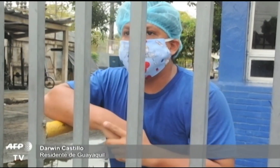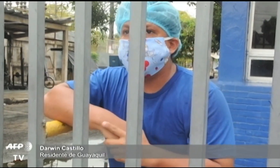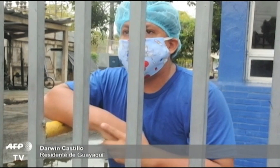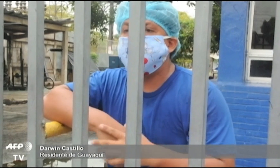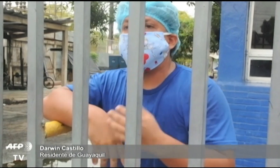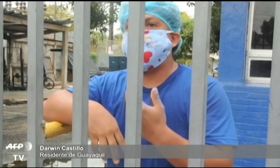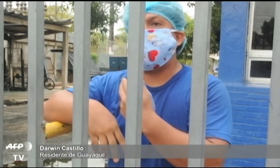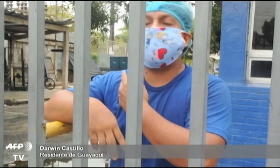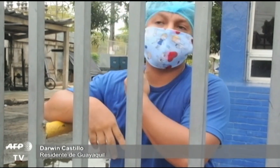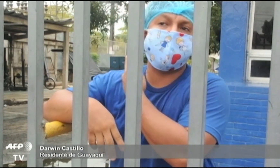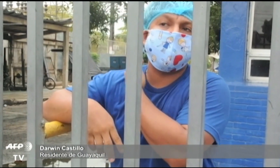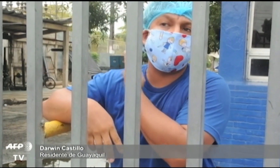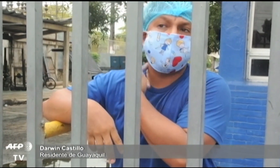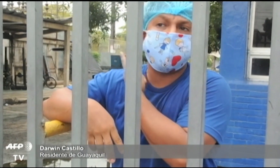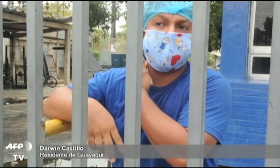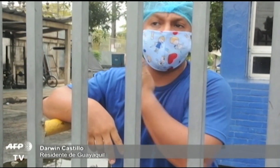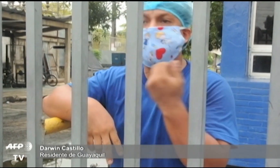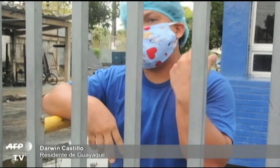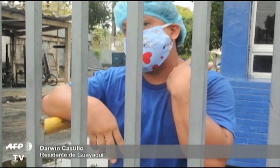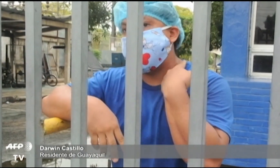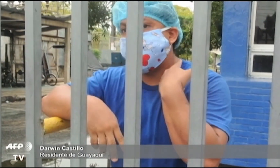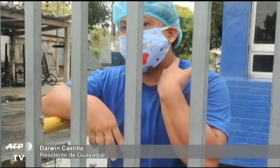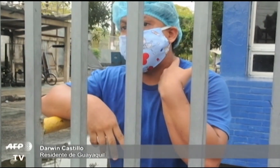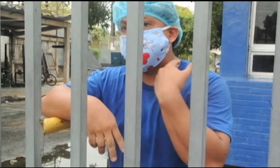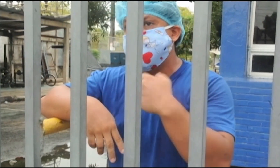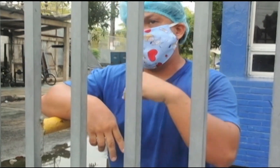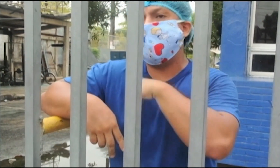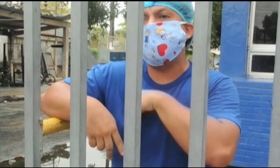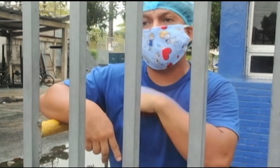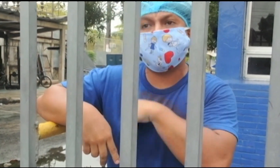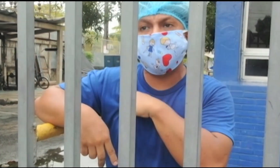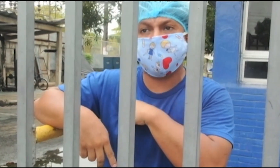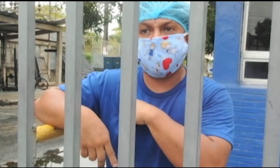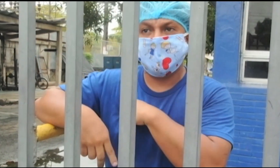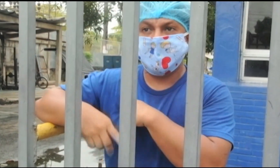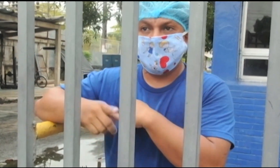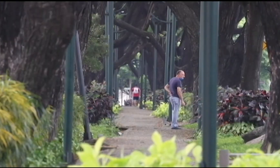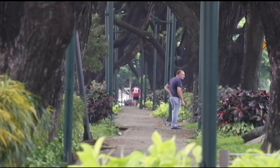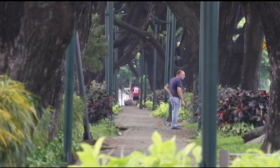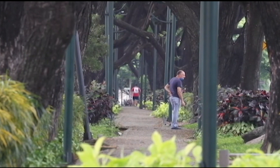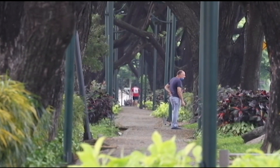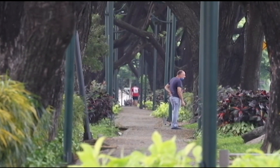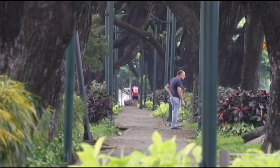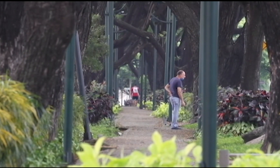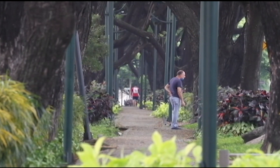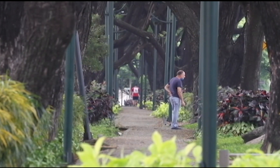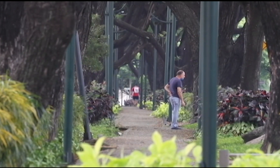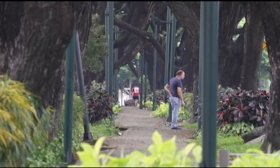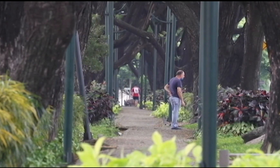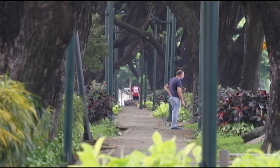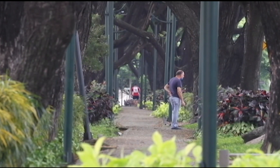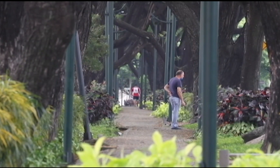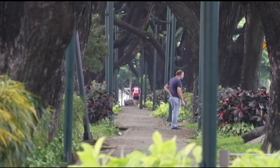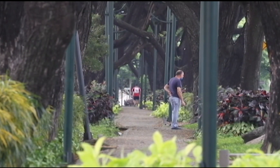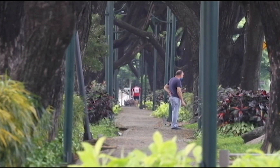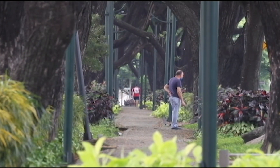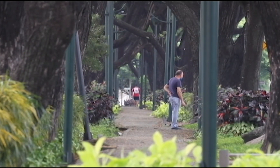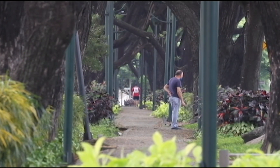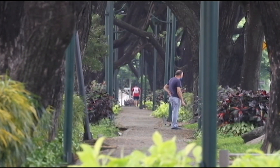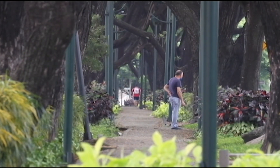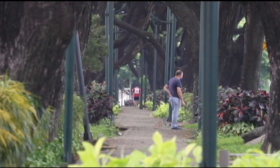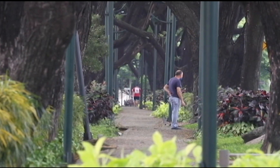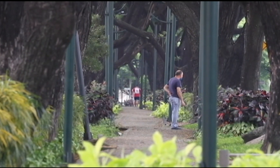semanas buscando el cuerpo de su padre. Confiesa que sobornó a uno de los empleados con $150 para recuperar el cuerpo de entre los 170